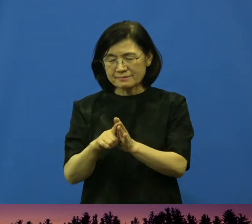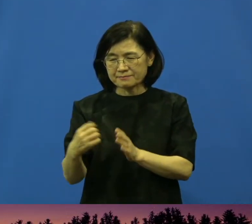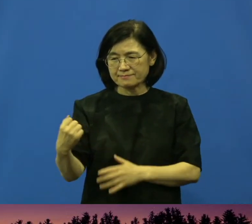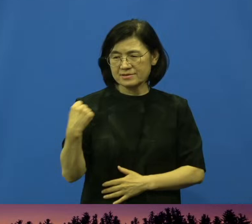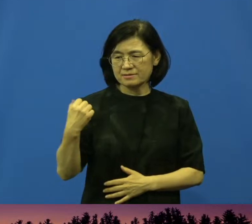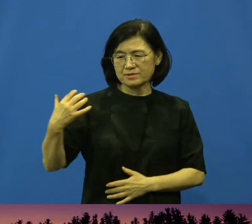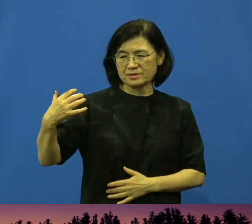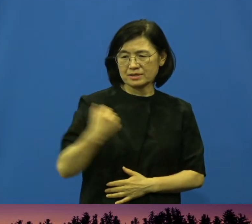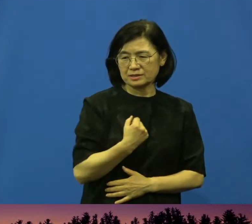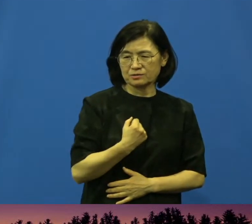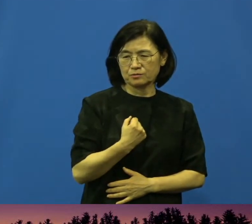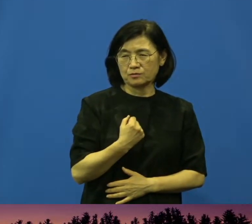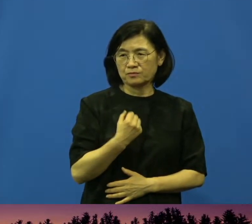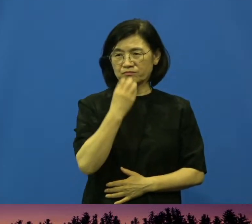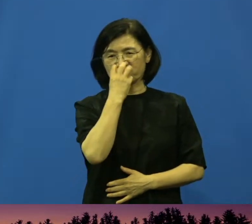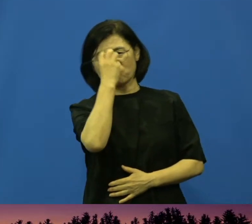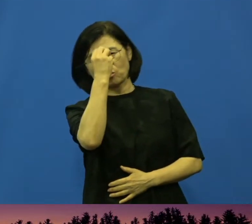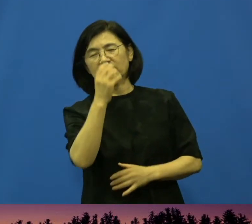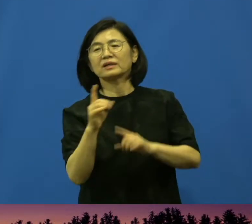사람들.